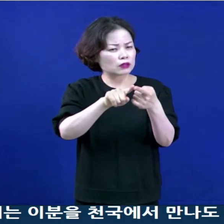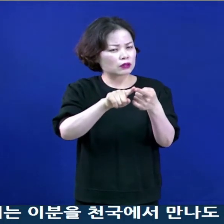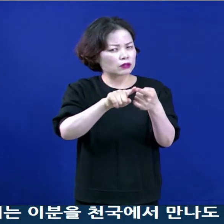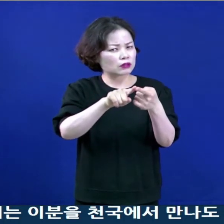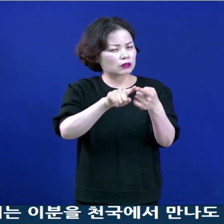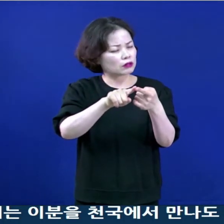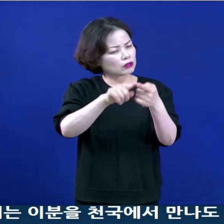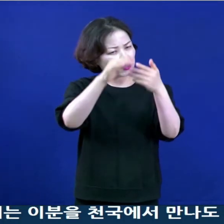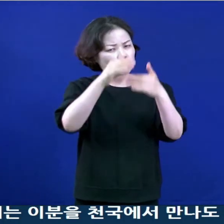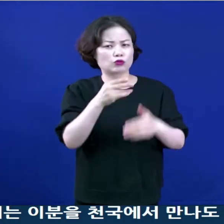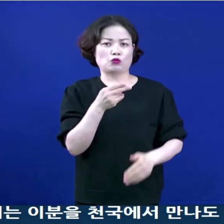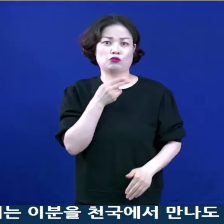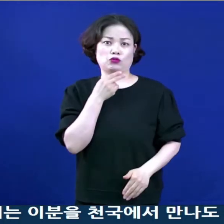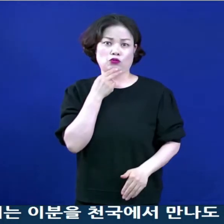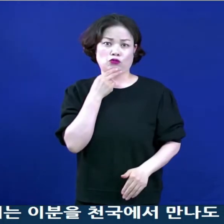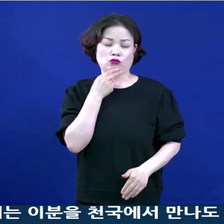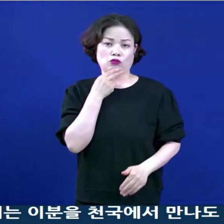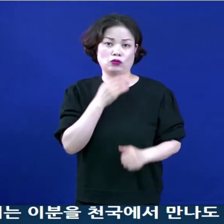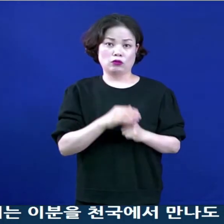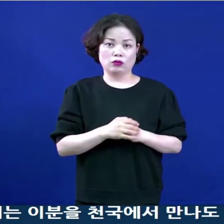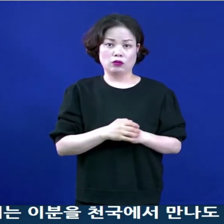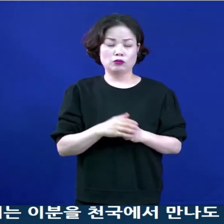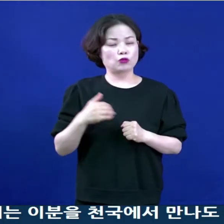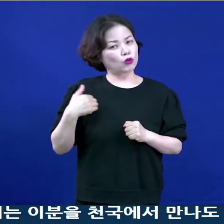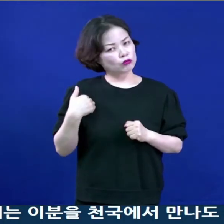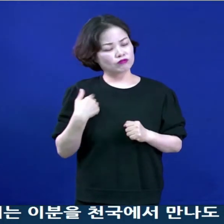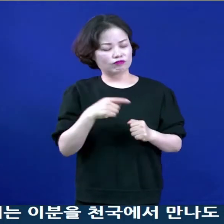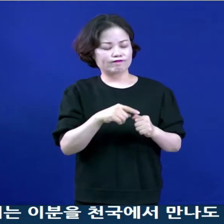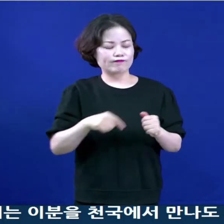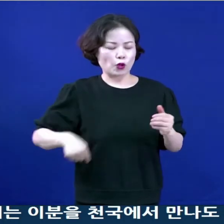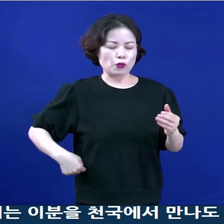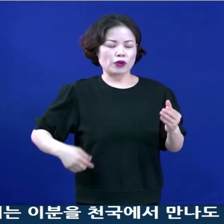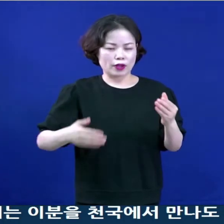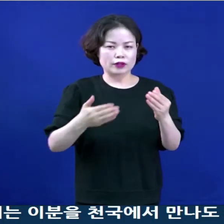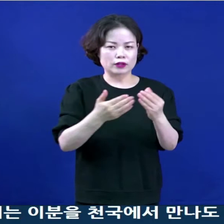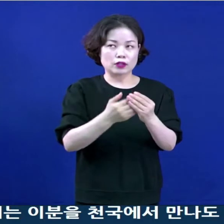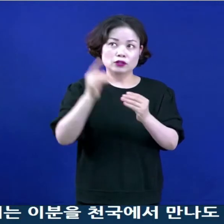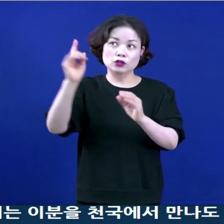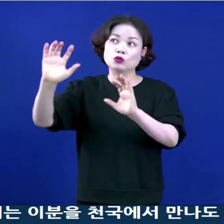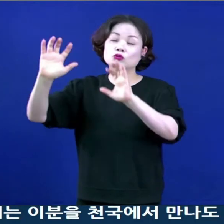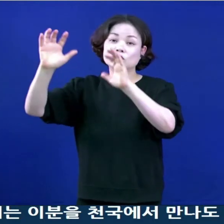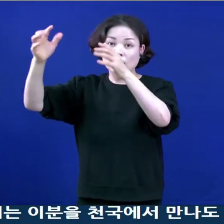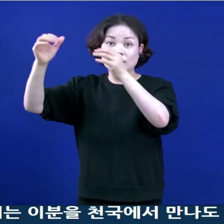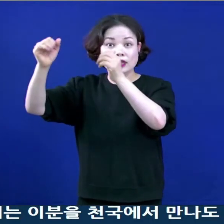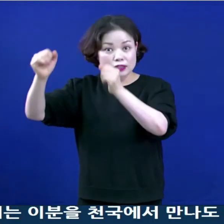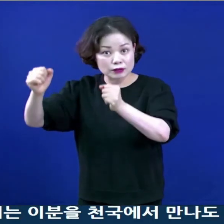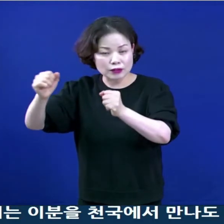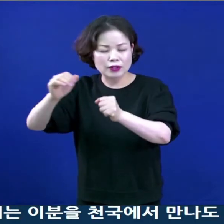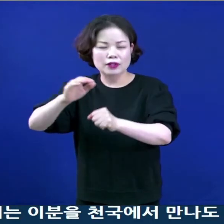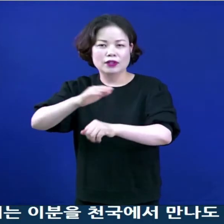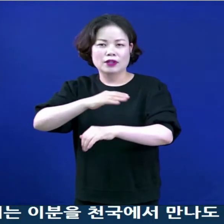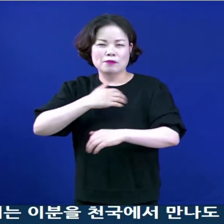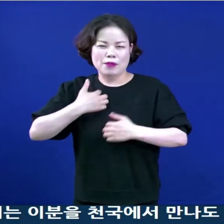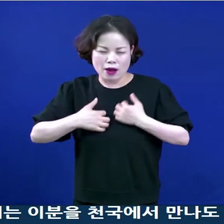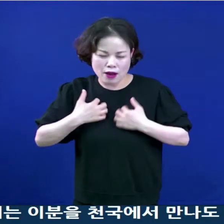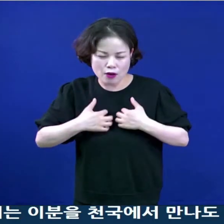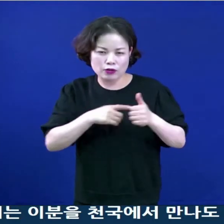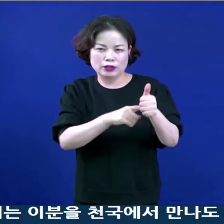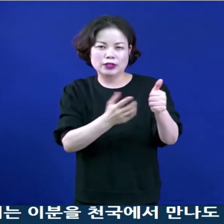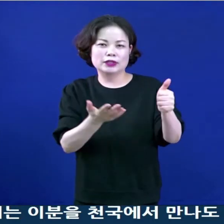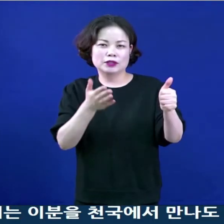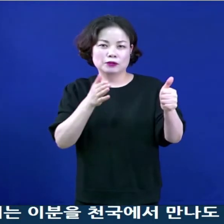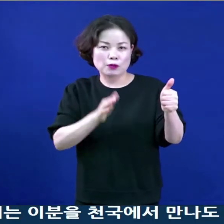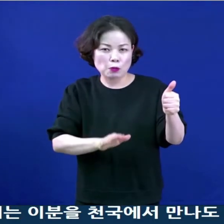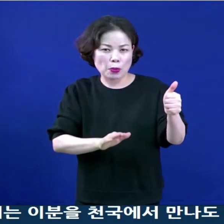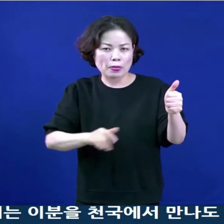않은 모습이 너무나 많이 나타납니다. 모르죠. 또 그 사이에 회개를 해서 천국에 계시다면 참 반갑고 좋을 것 같습니다.